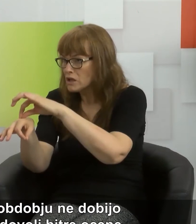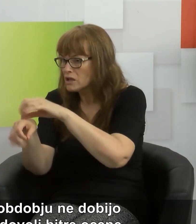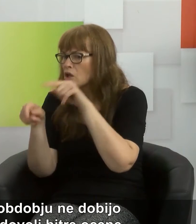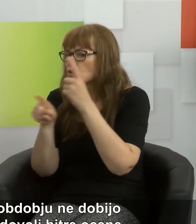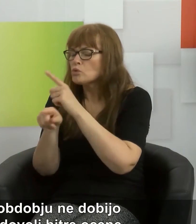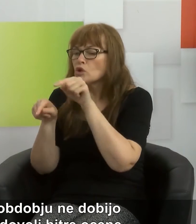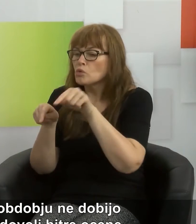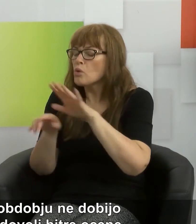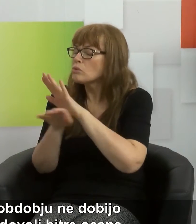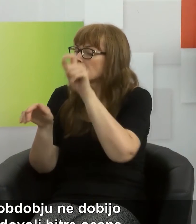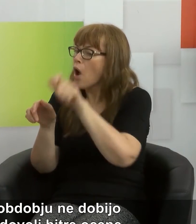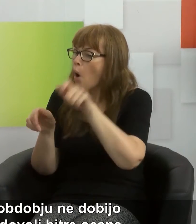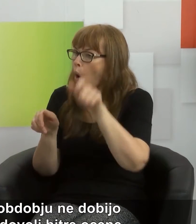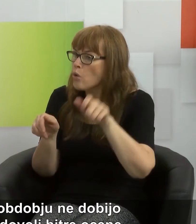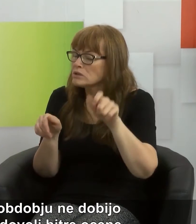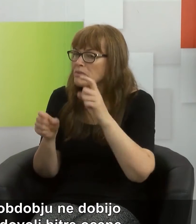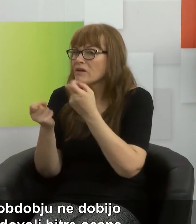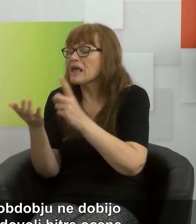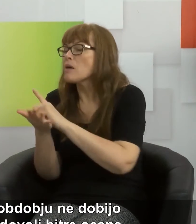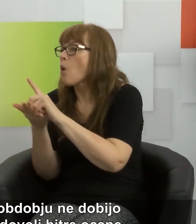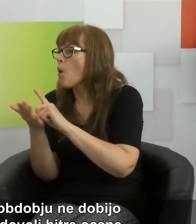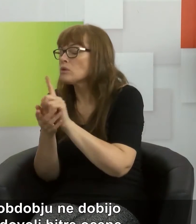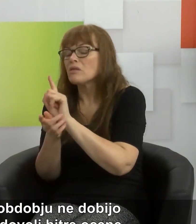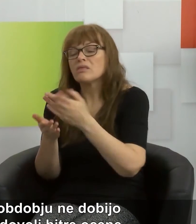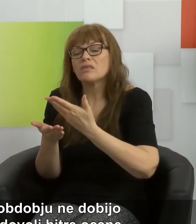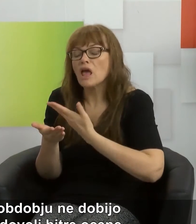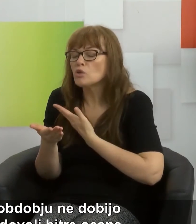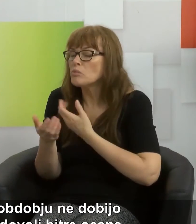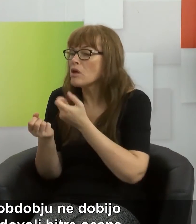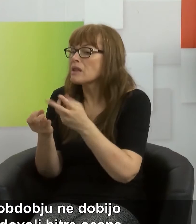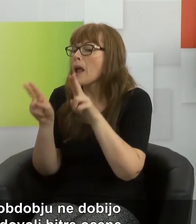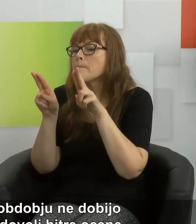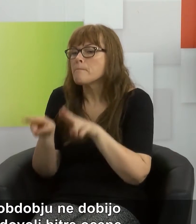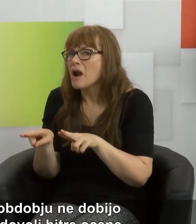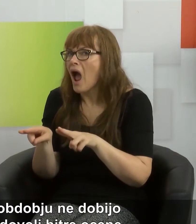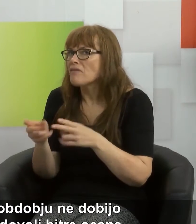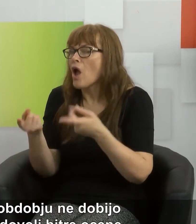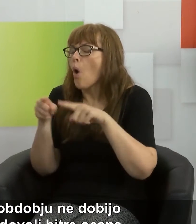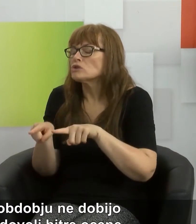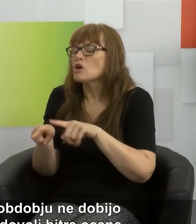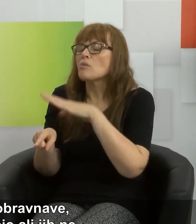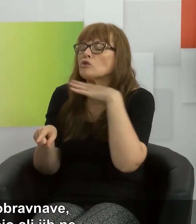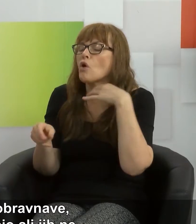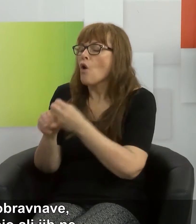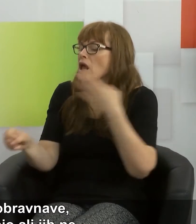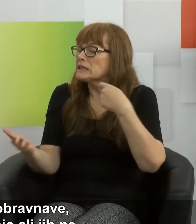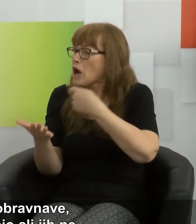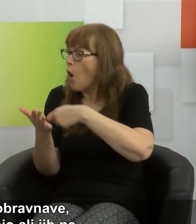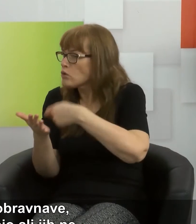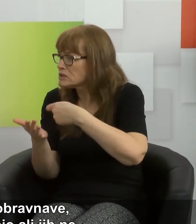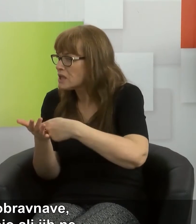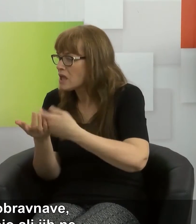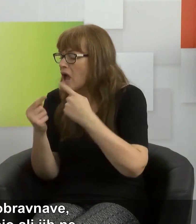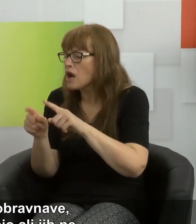vse osebe v nekem obdobju ne dobijo neke prave oziroma dovolj hitre ocene, ali